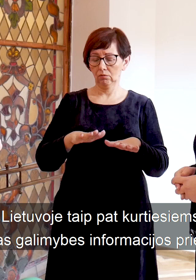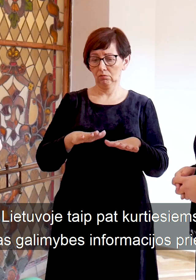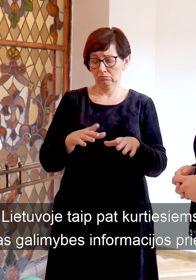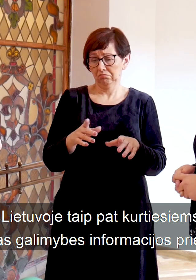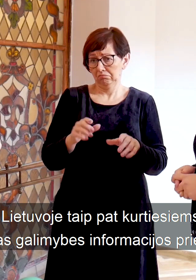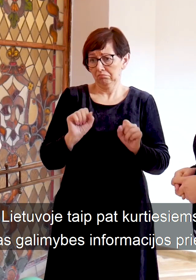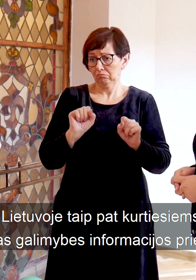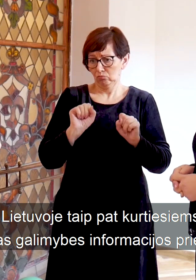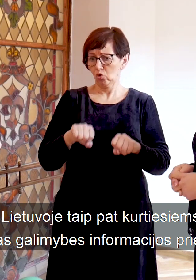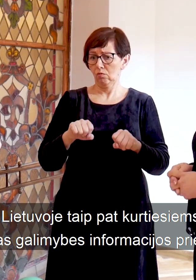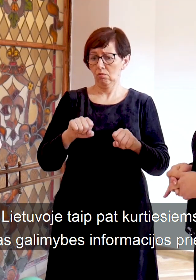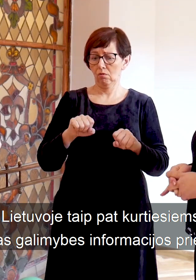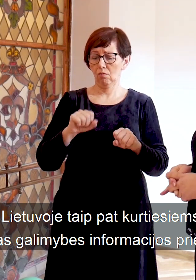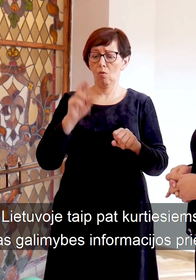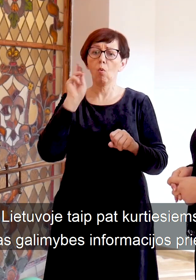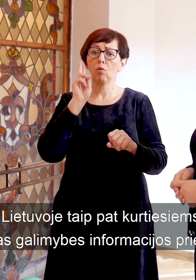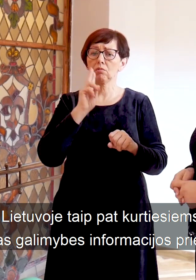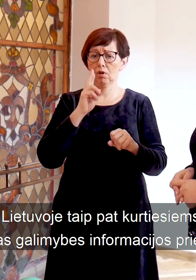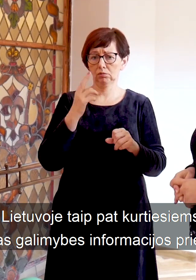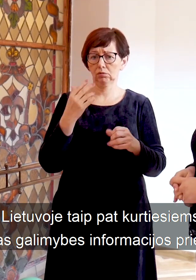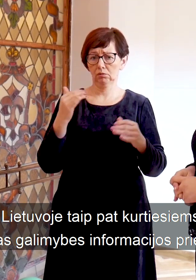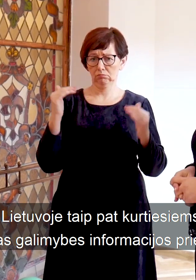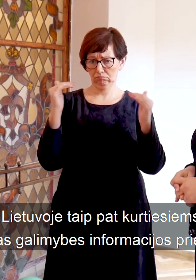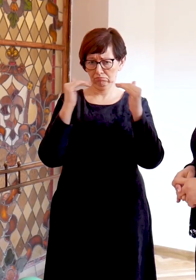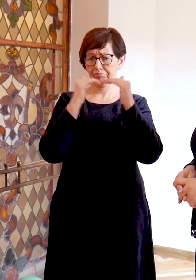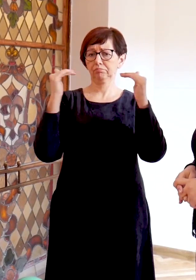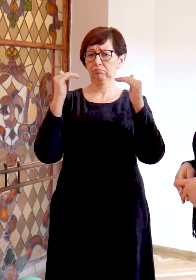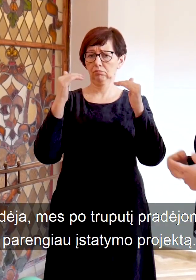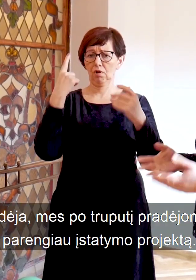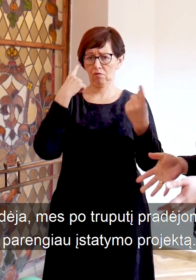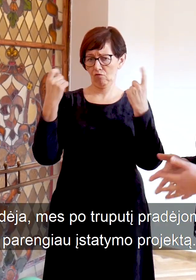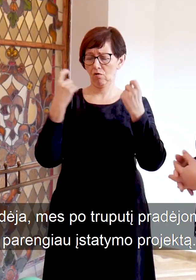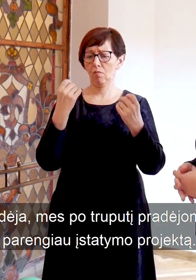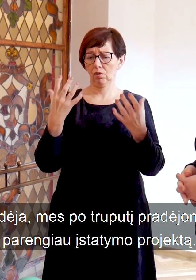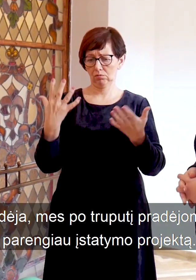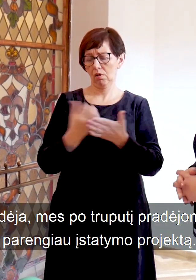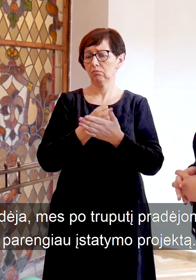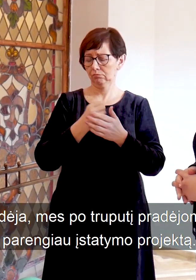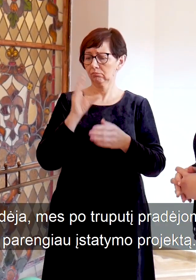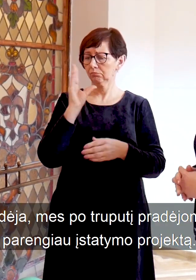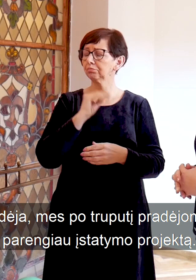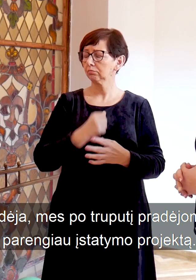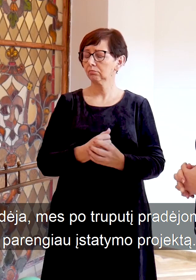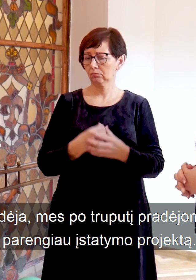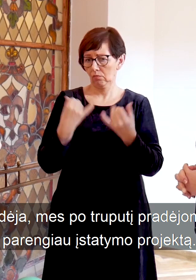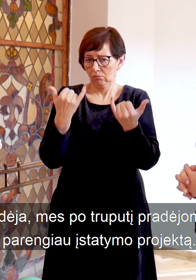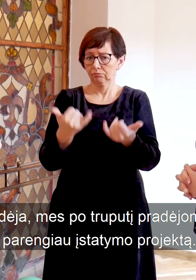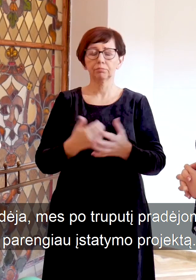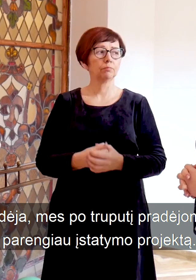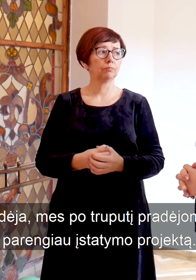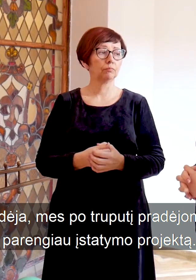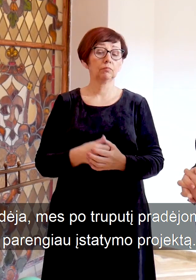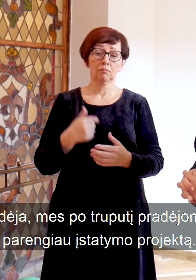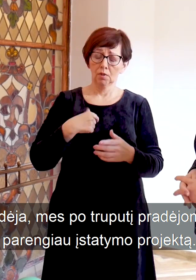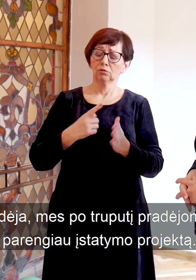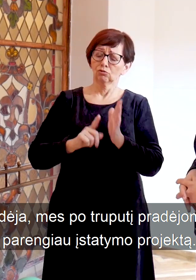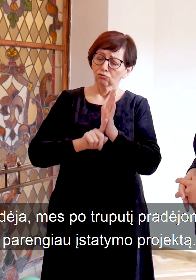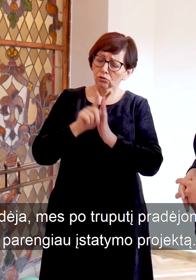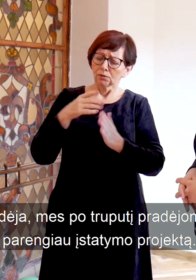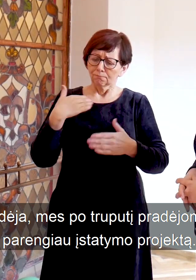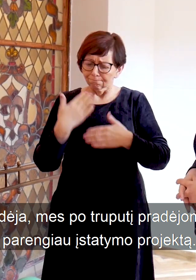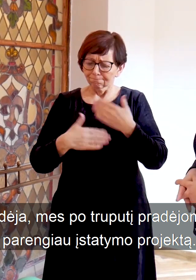turėtumėm sudaryti lygias galimybes informacijos prieinamumui. Taip kilo idėja, mes po truputį pradėjom dirbti